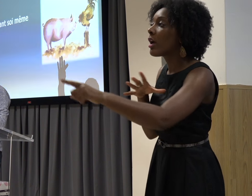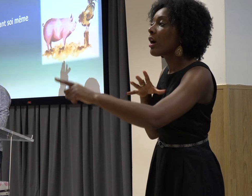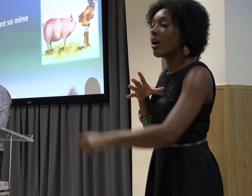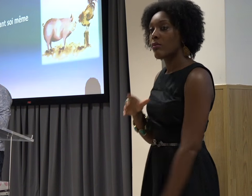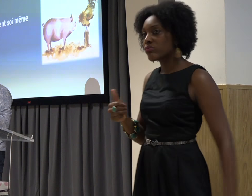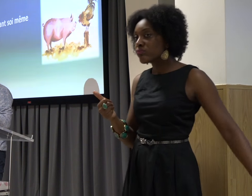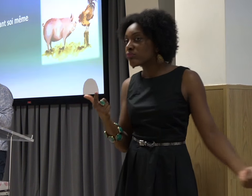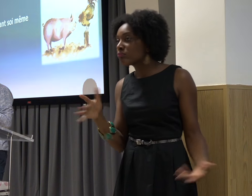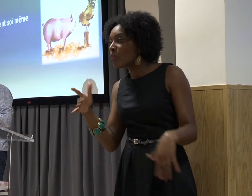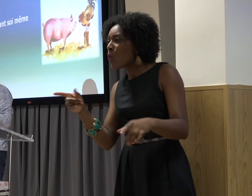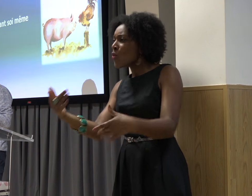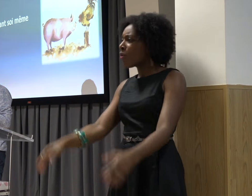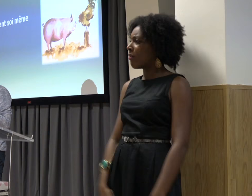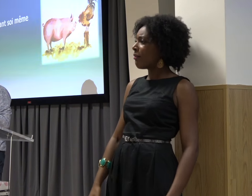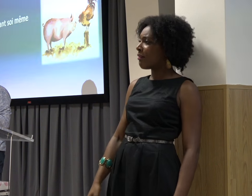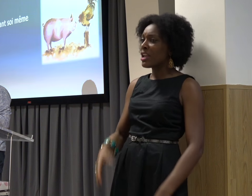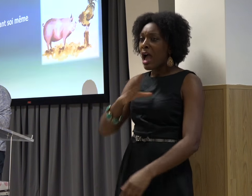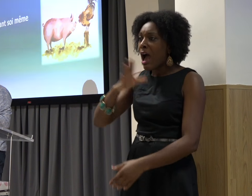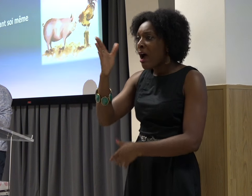Il y a une majorité qui est SDF ici.